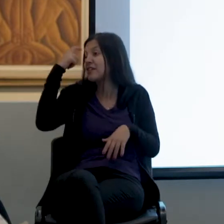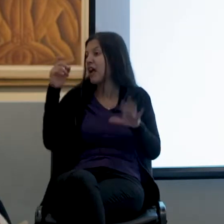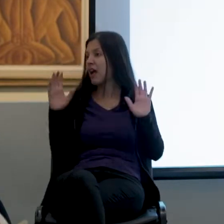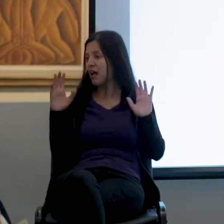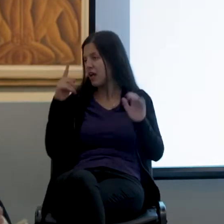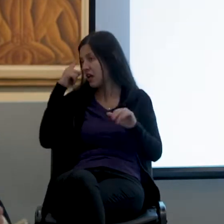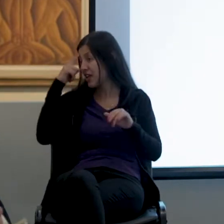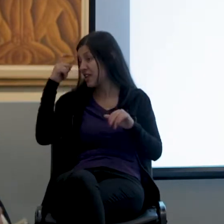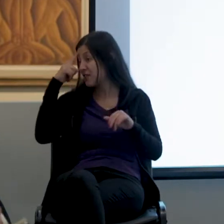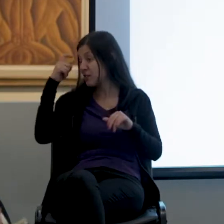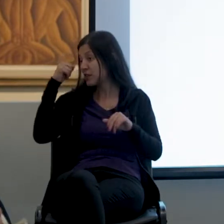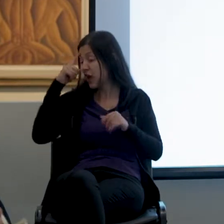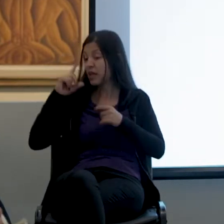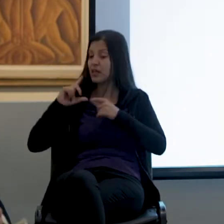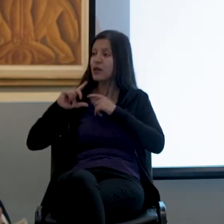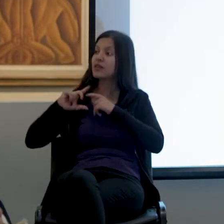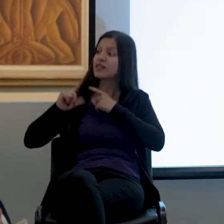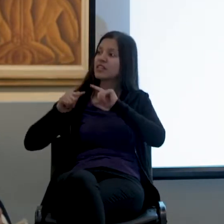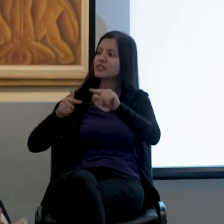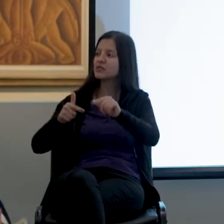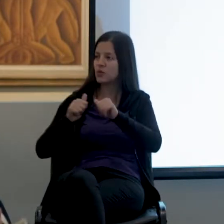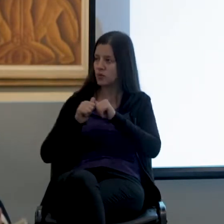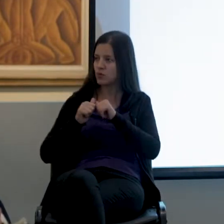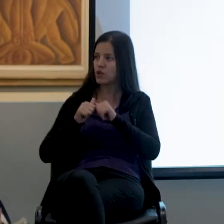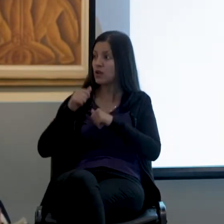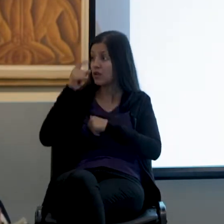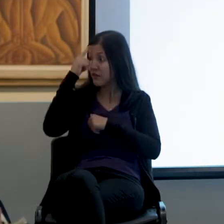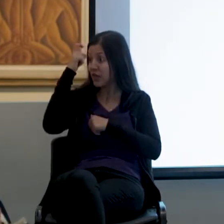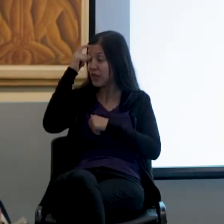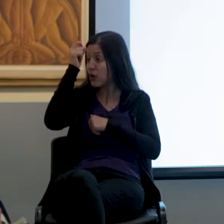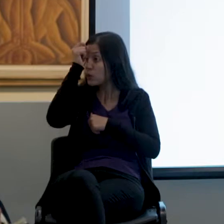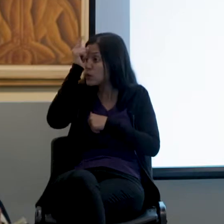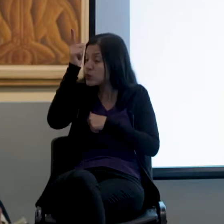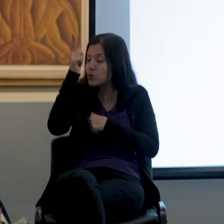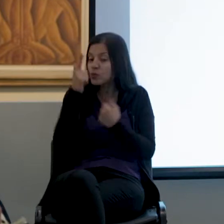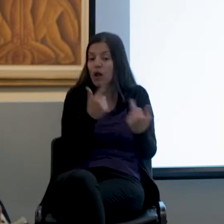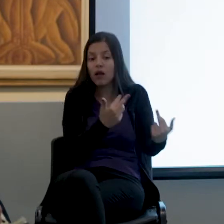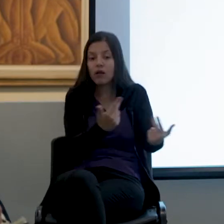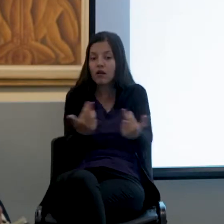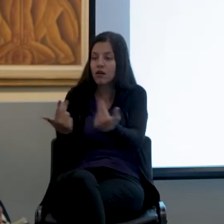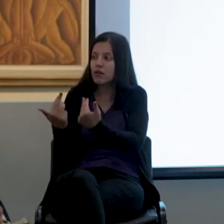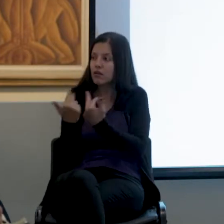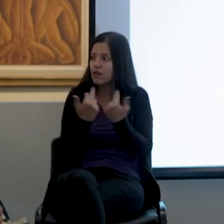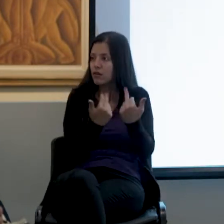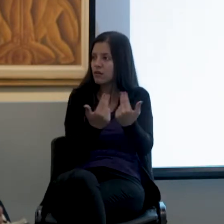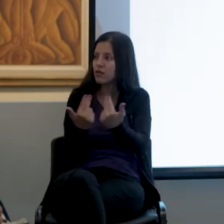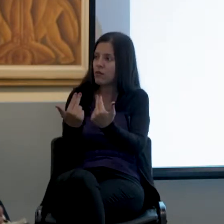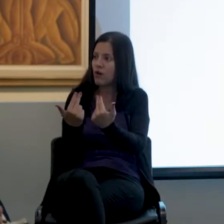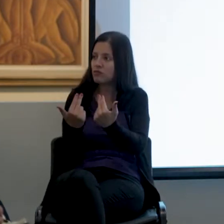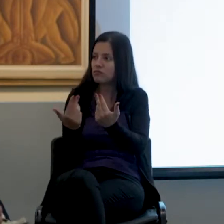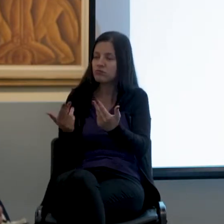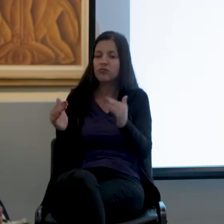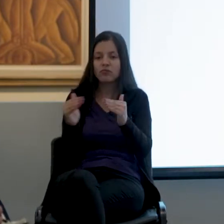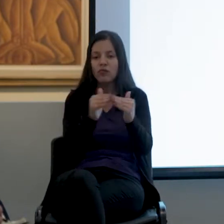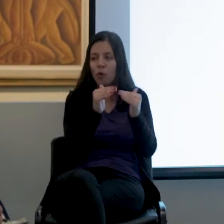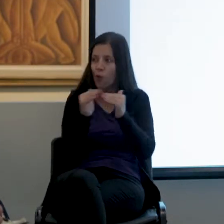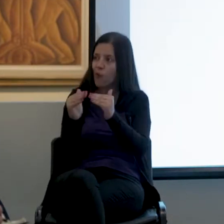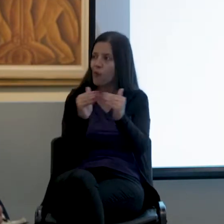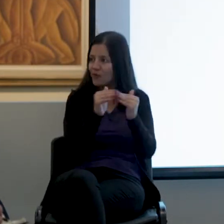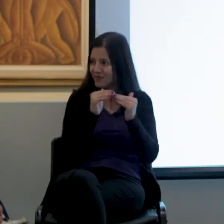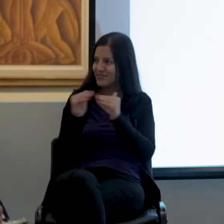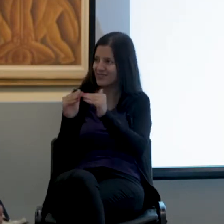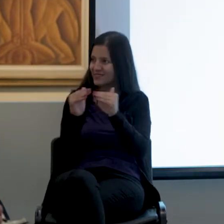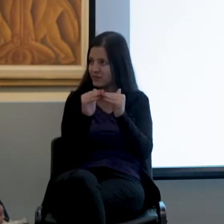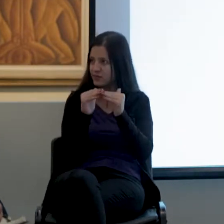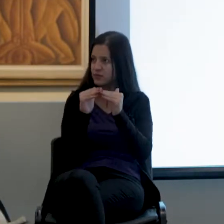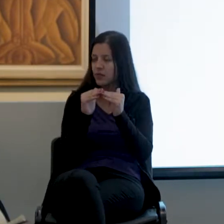tradição, inventar uma cultura comum, né? Que pessoas compartilhem de modo